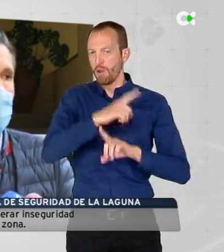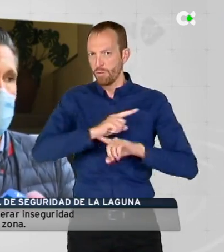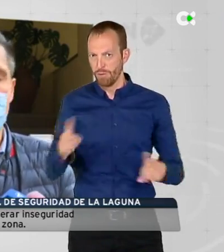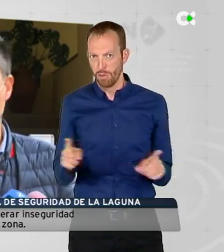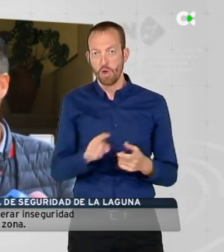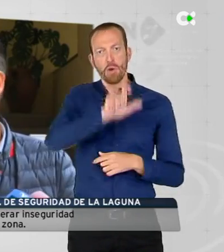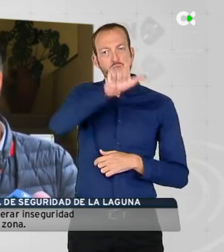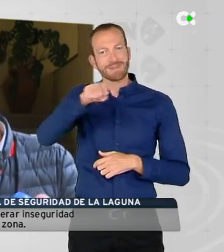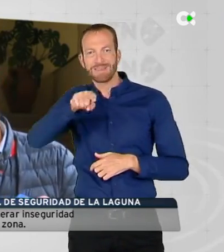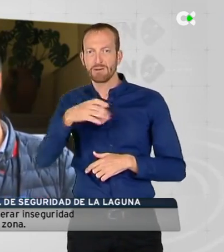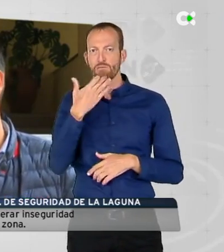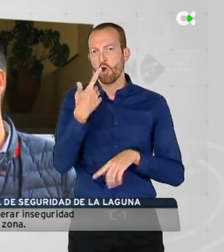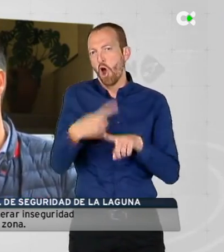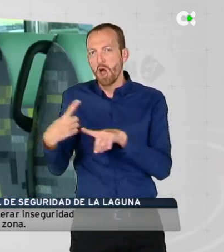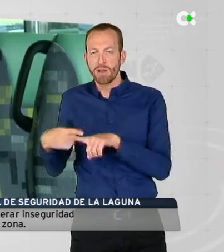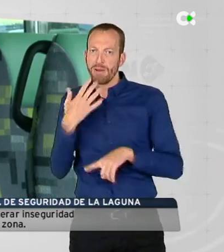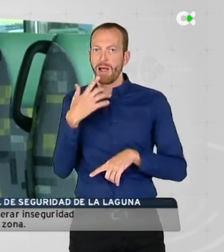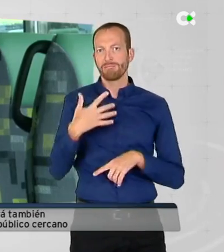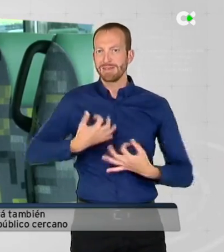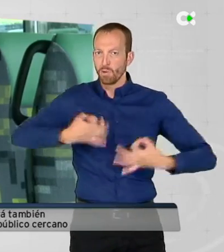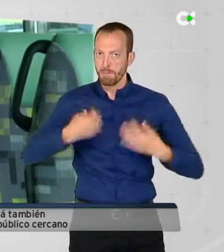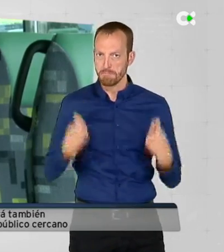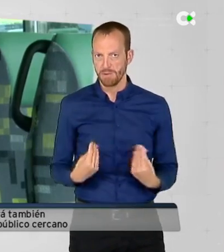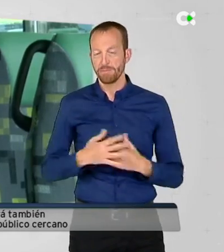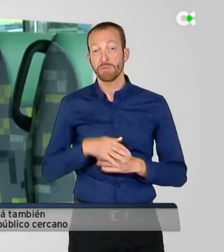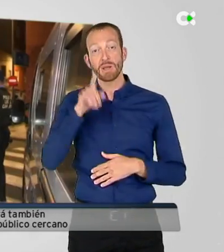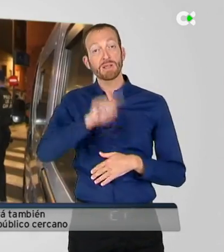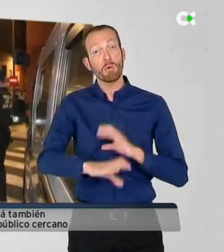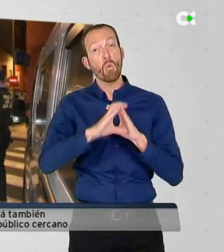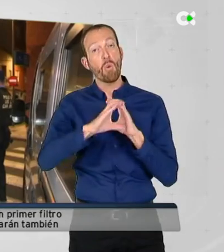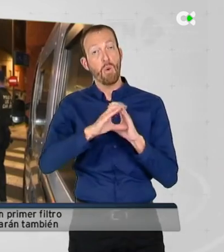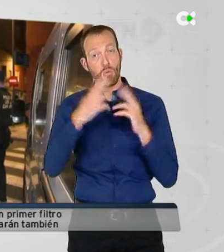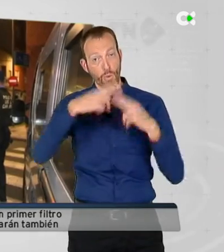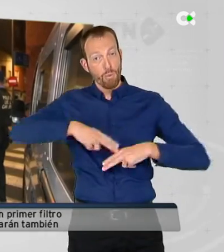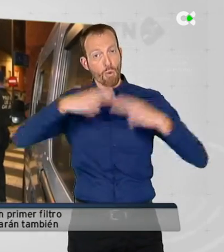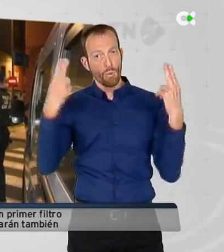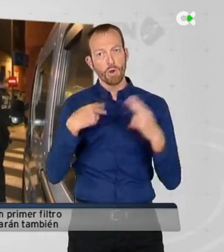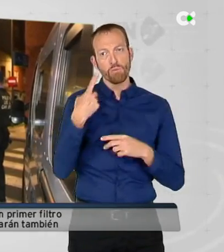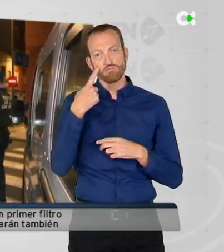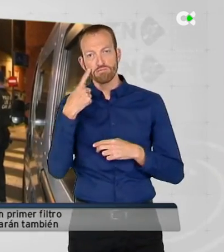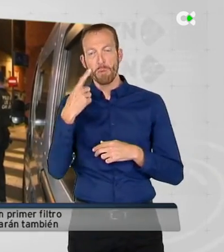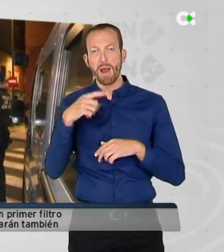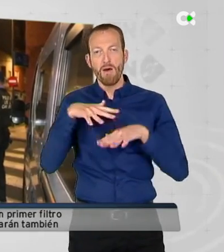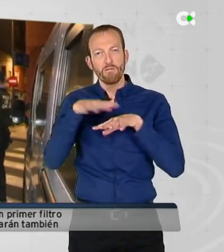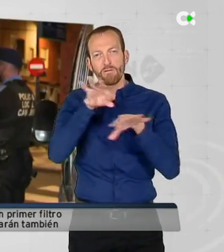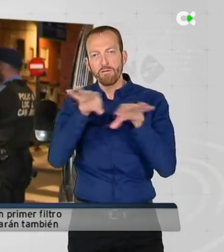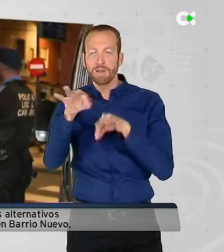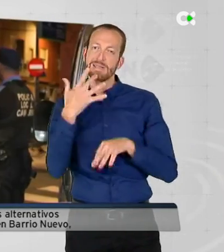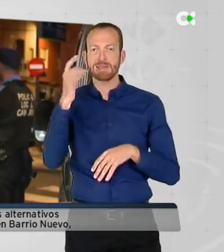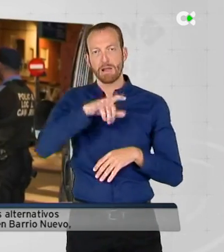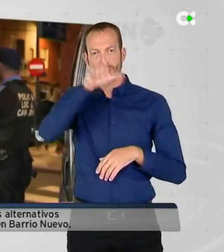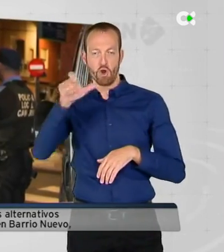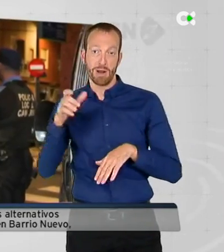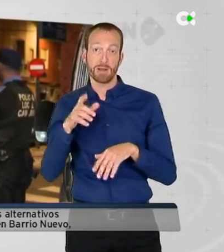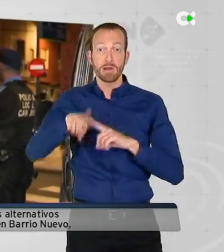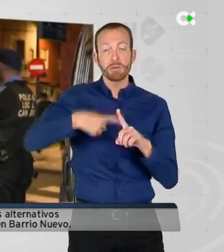personas que puedan generar inseguridad en la zona. Se vigilará también el transporte público cercano para hacer un primer filtro y se controlarán también otros puntos